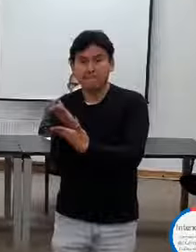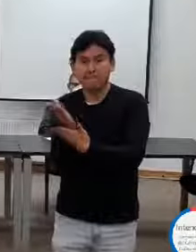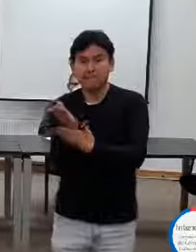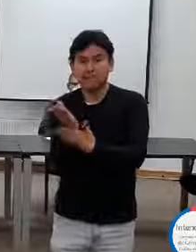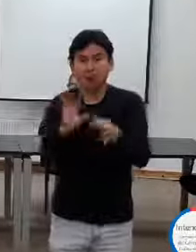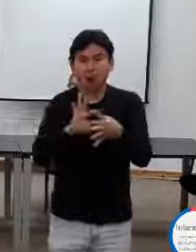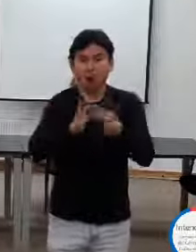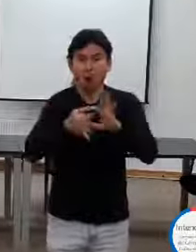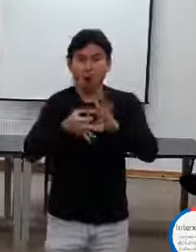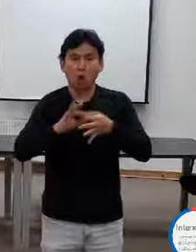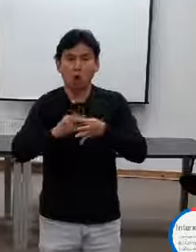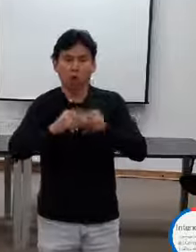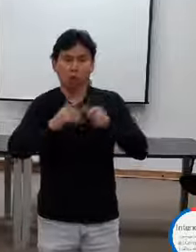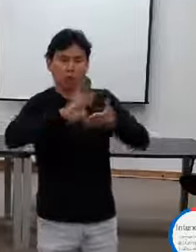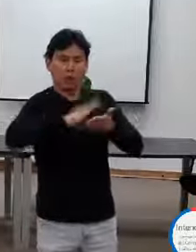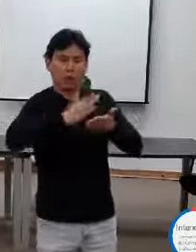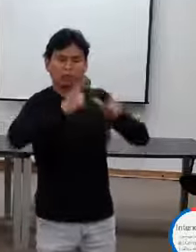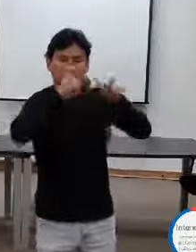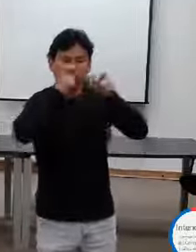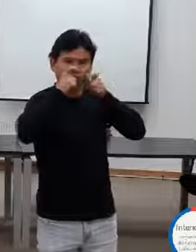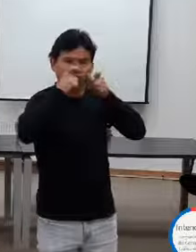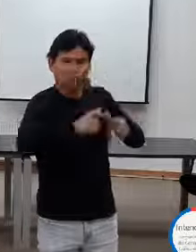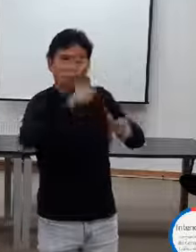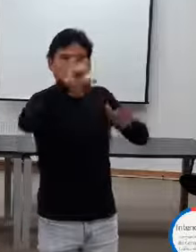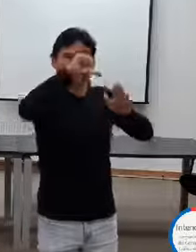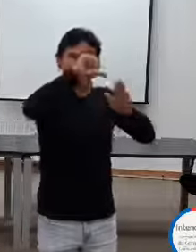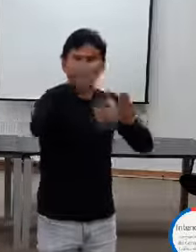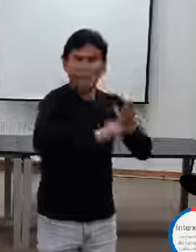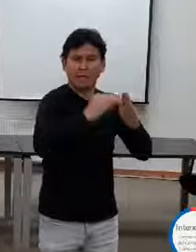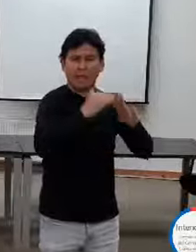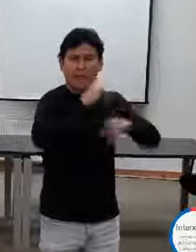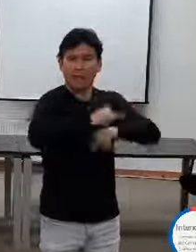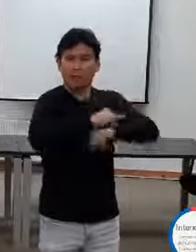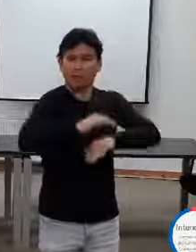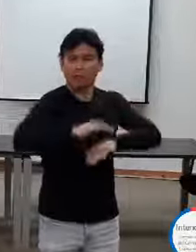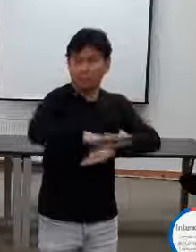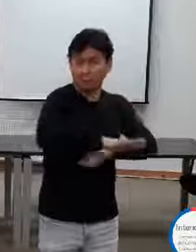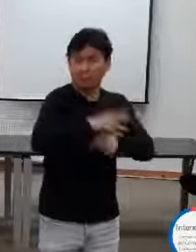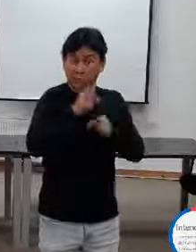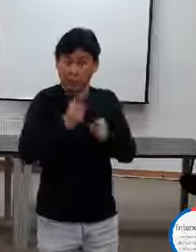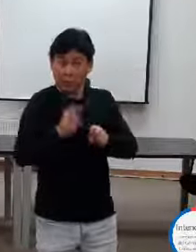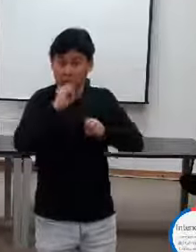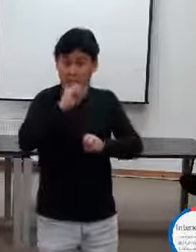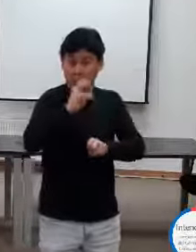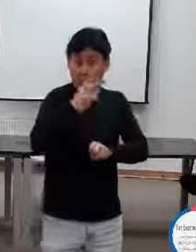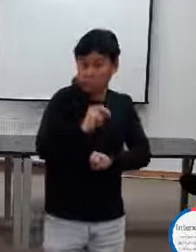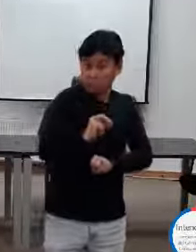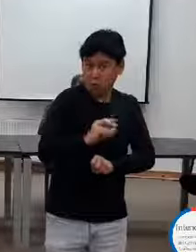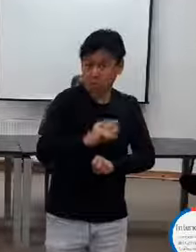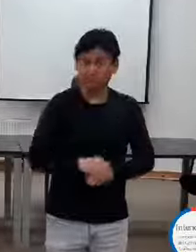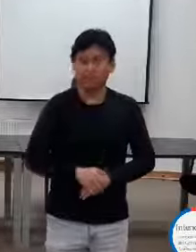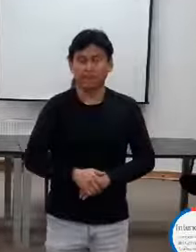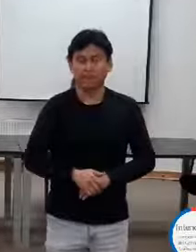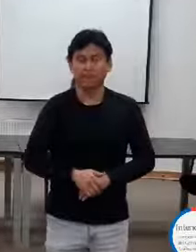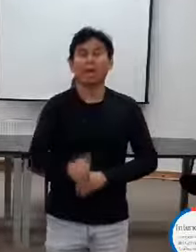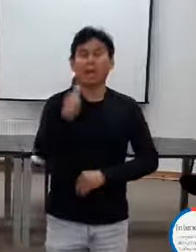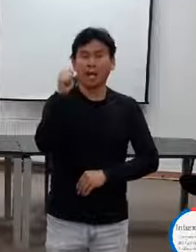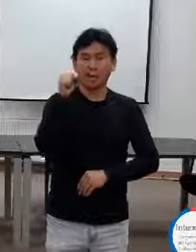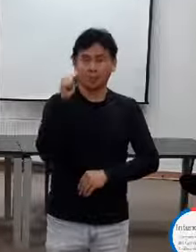una cuarentena total para la región en este caso. ¿Hay alguna opción de aquello? A ver, el día de ayer